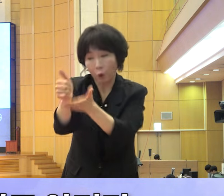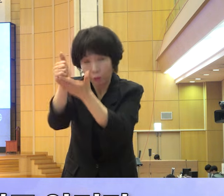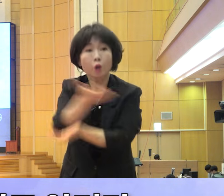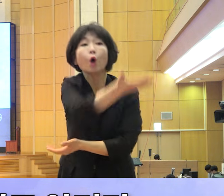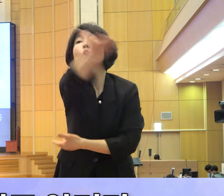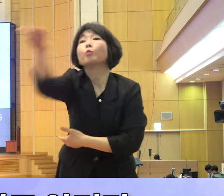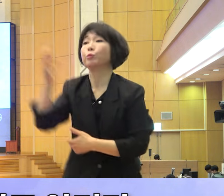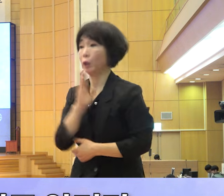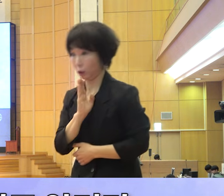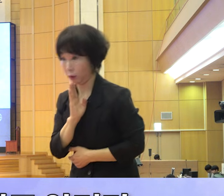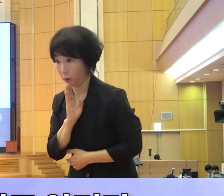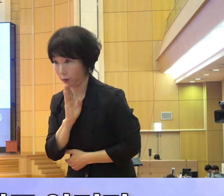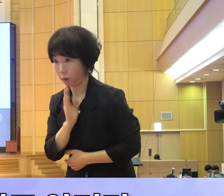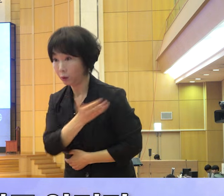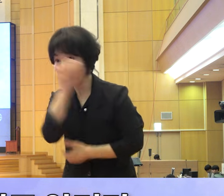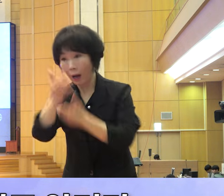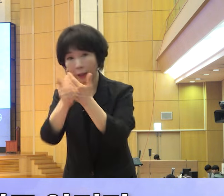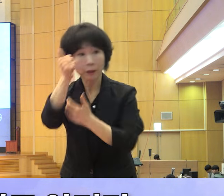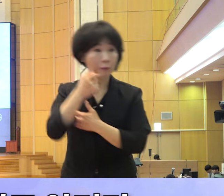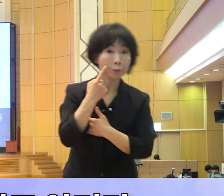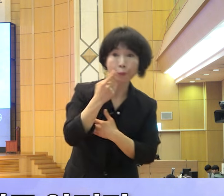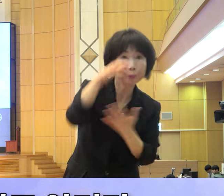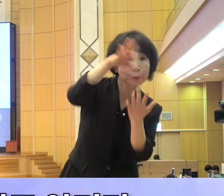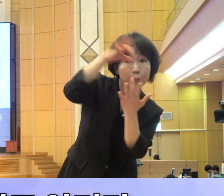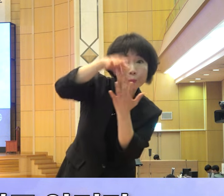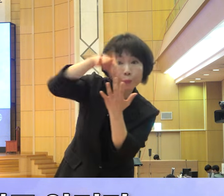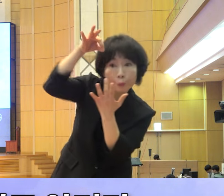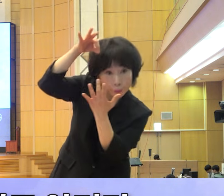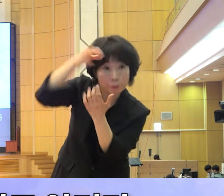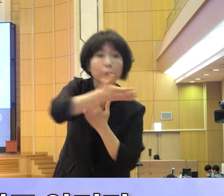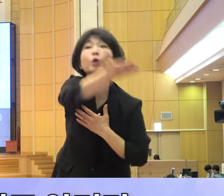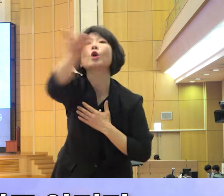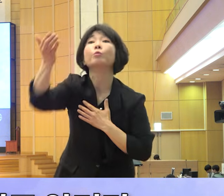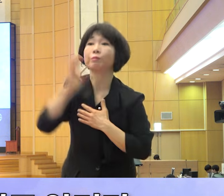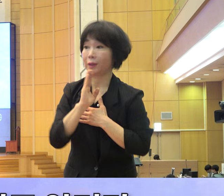섬기는 하나님의 택한 백성들이라는 겁니다.